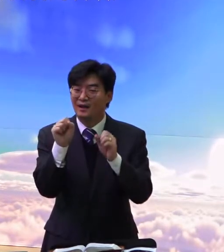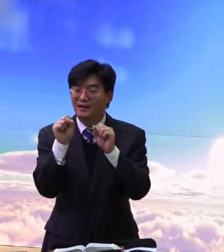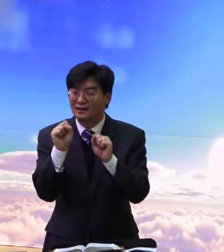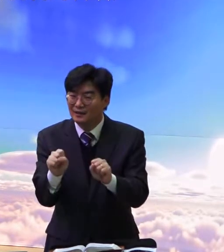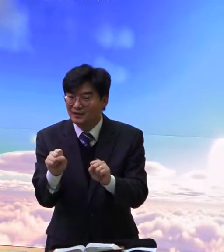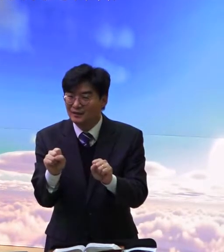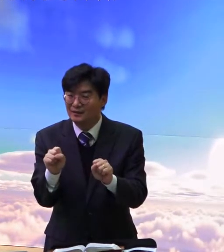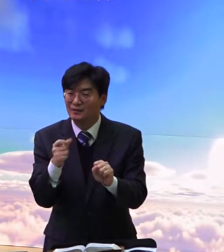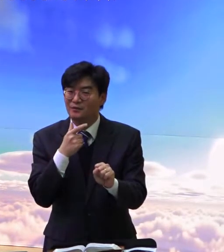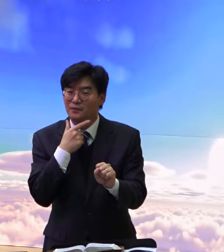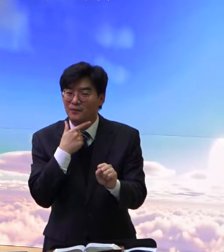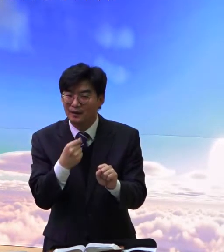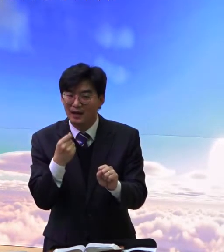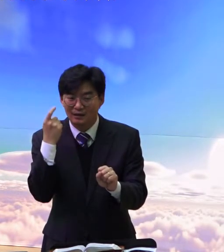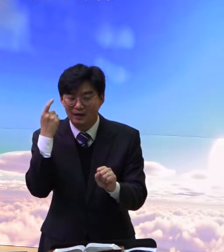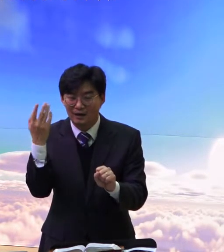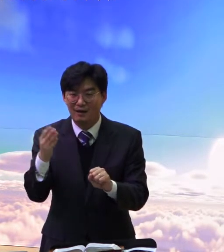계시기를 원하실까요?